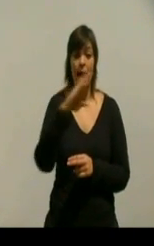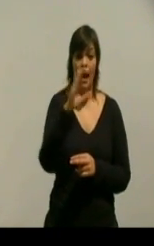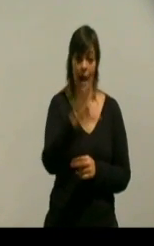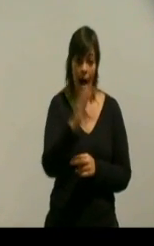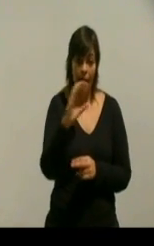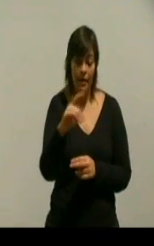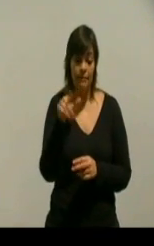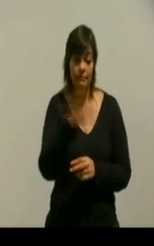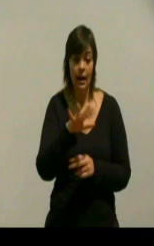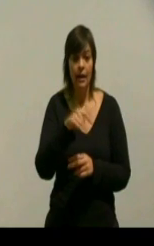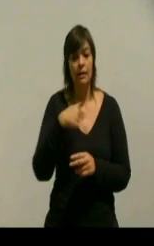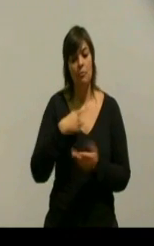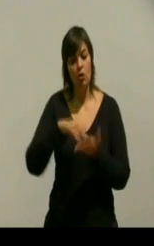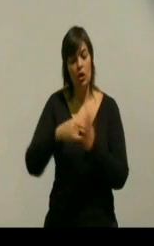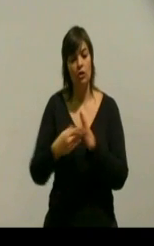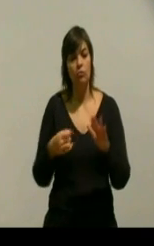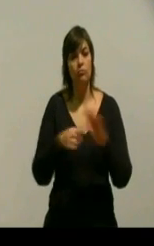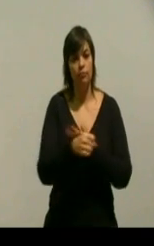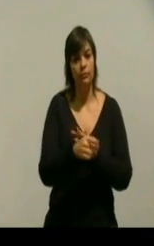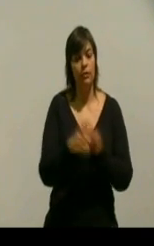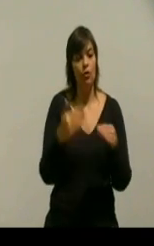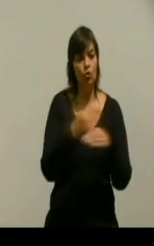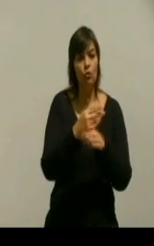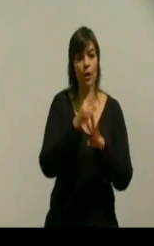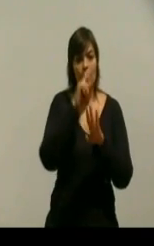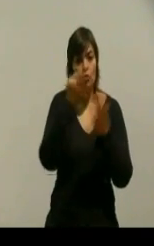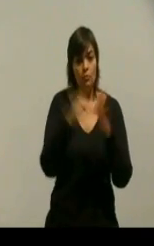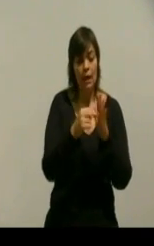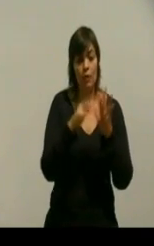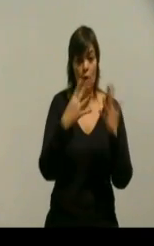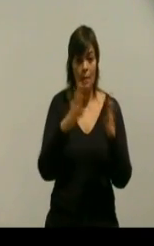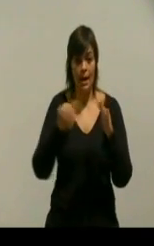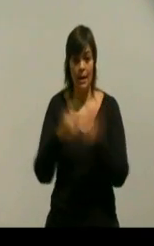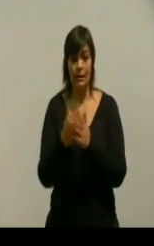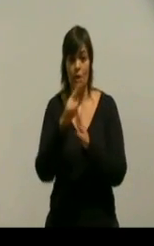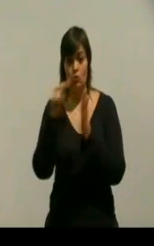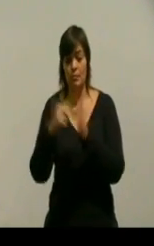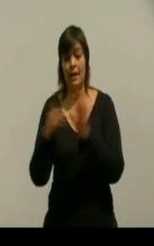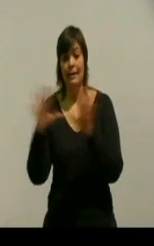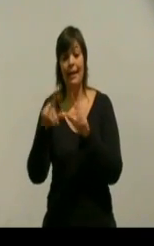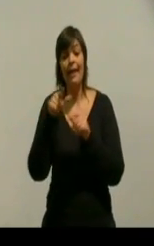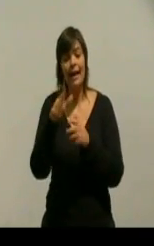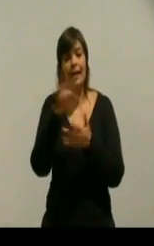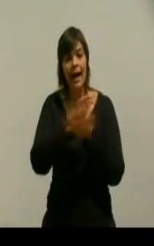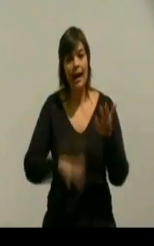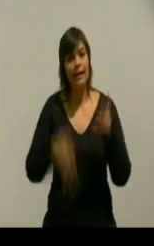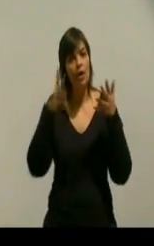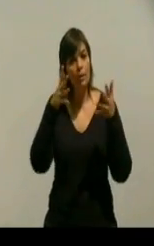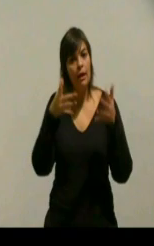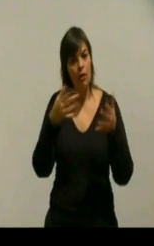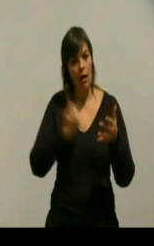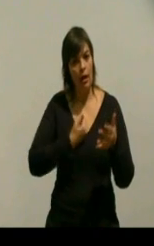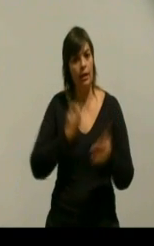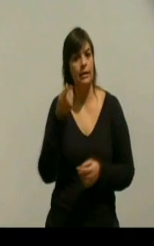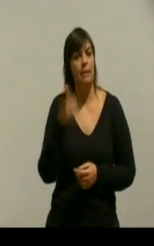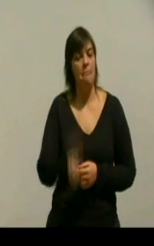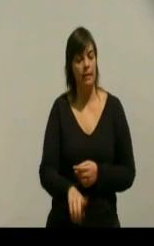En la fecha de octubre del 2009 a junio del 2010. Aquí también tengo una carta de recomendación. Después he